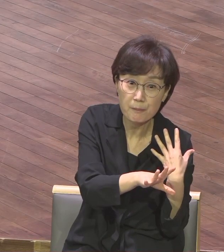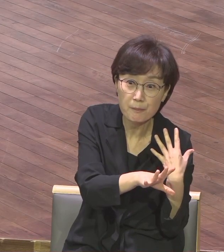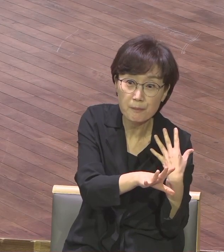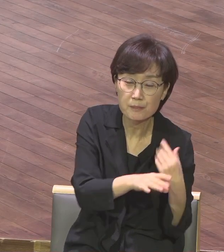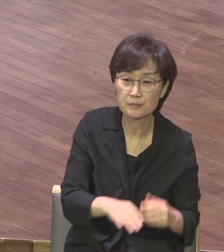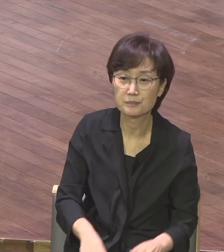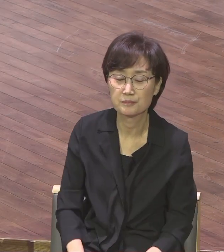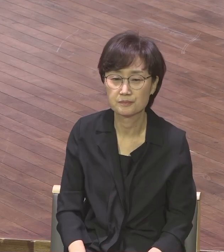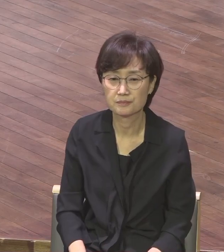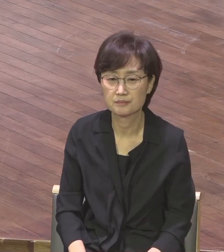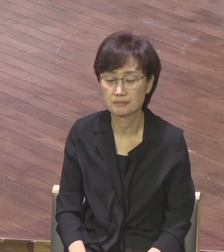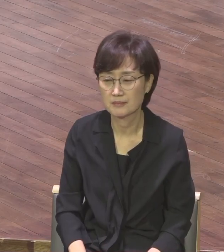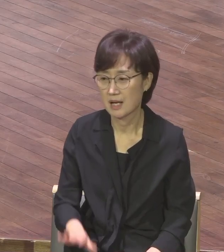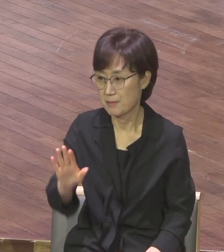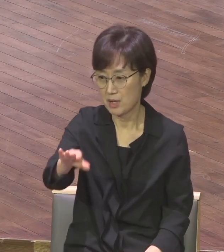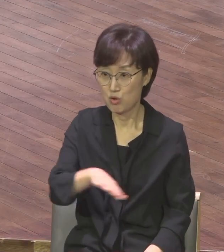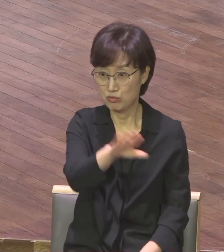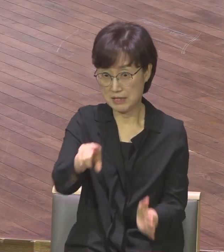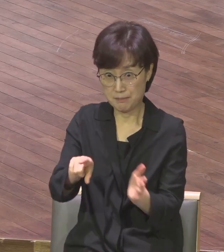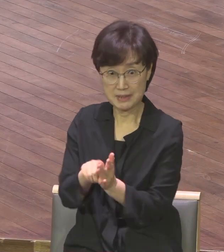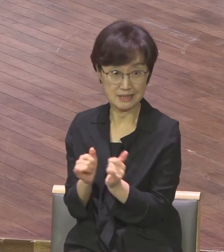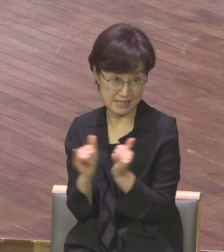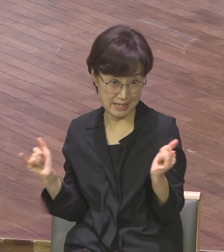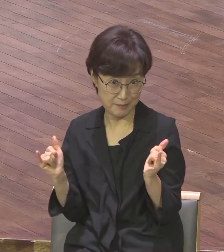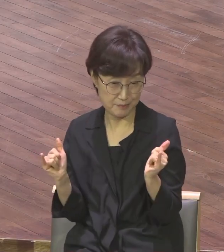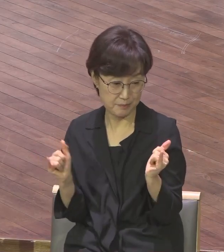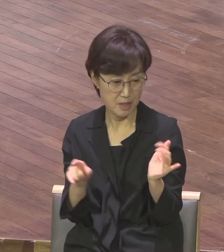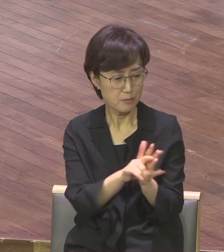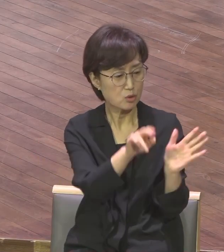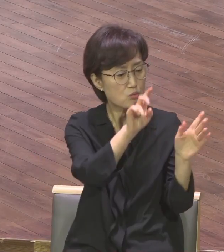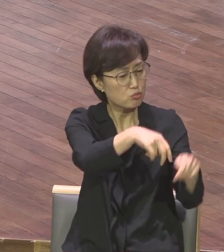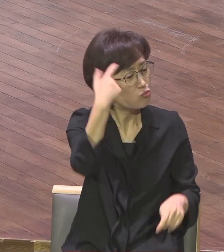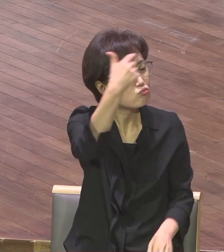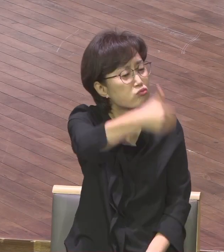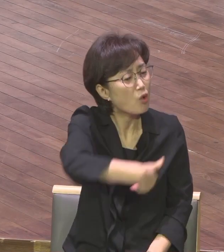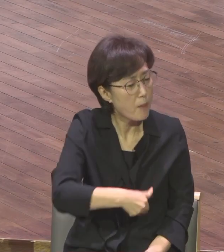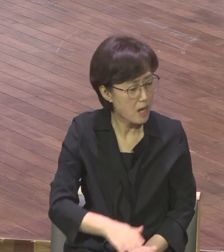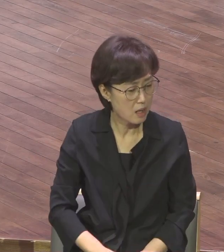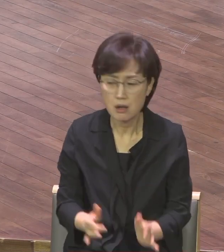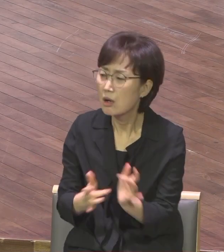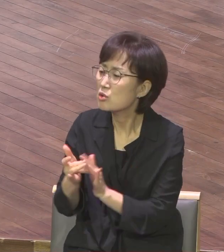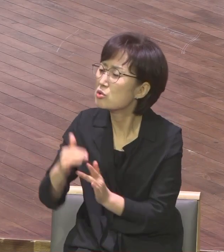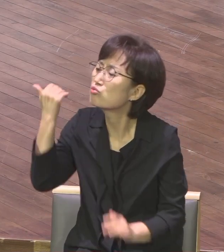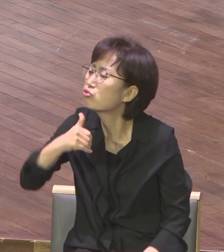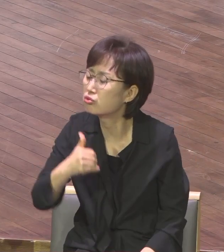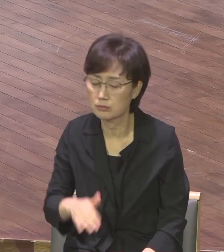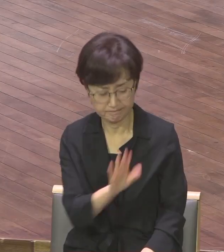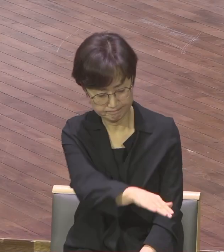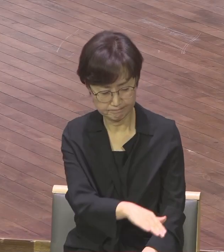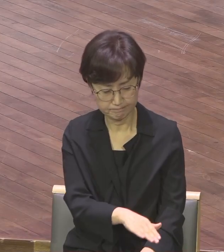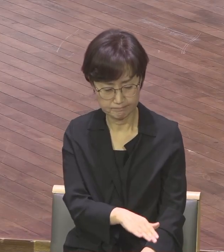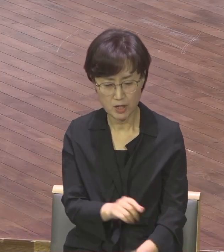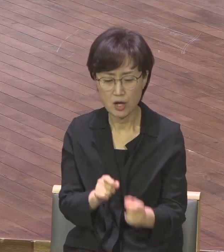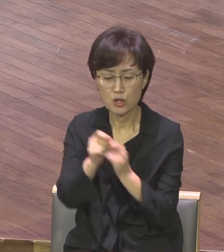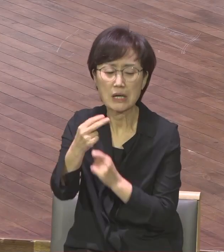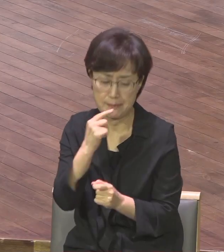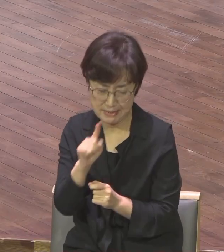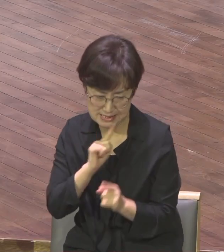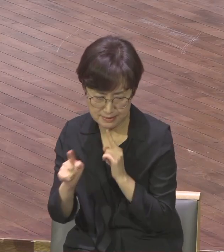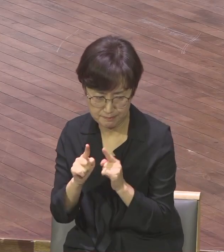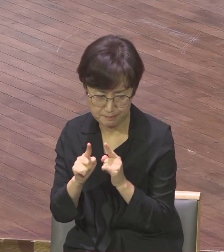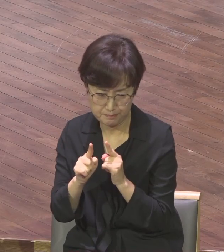됩니까? 요한복음 말씀대로 하면 영원한 말씀이시고 생명의 빛이십니다.